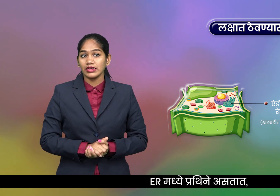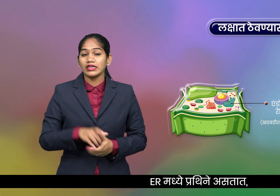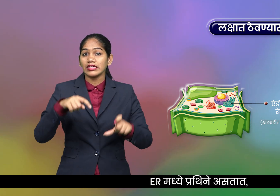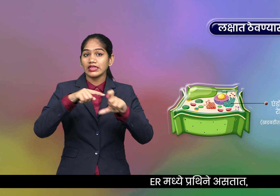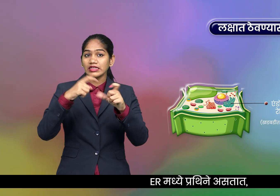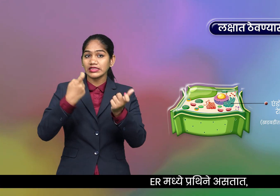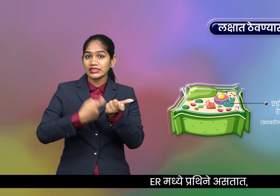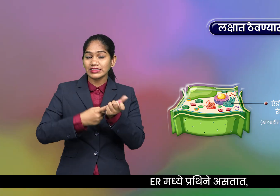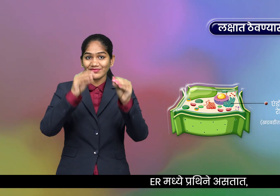मध्ये प्रथिने असतात.